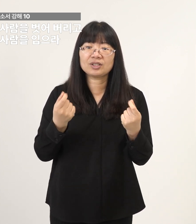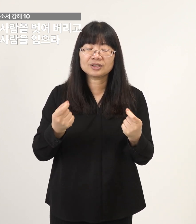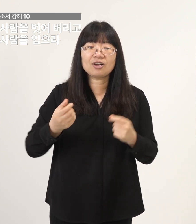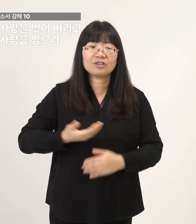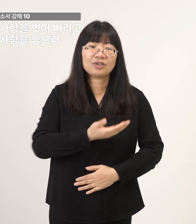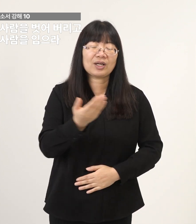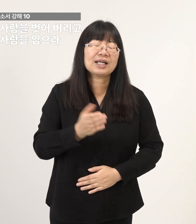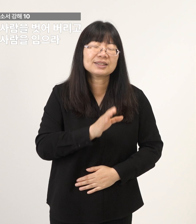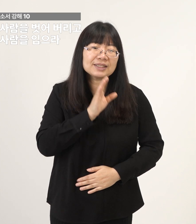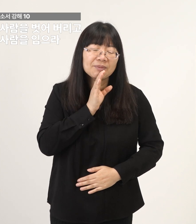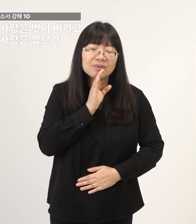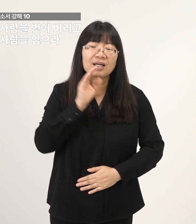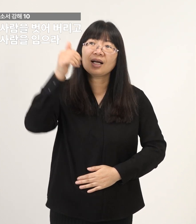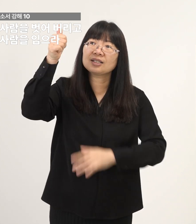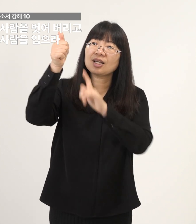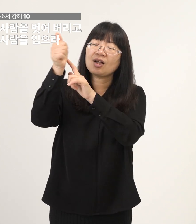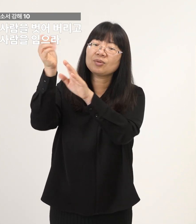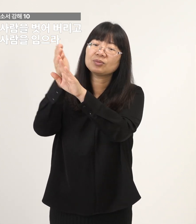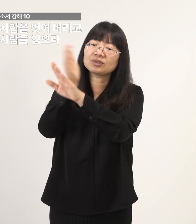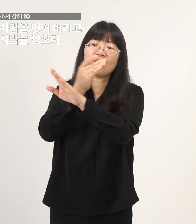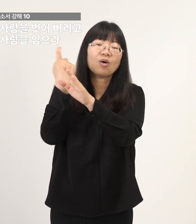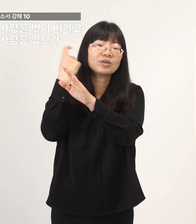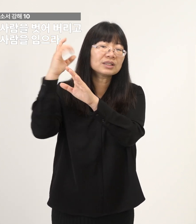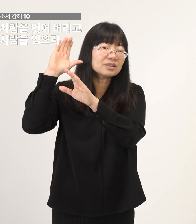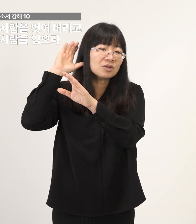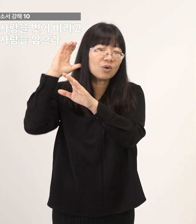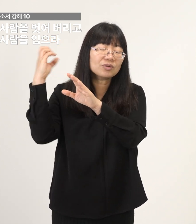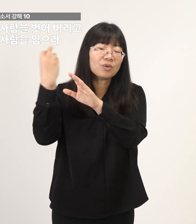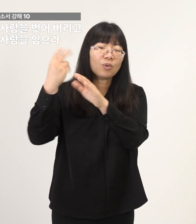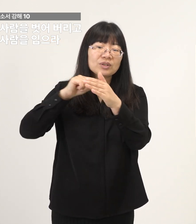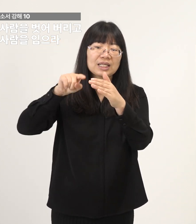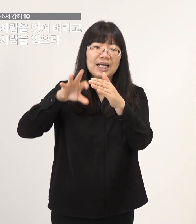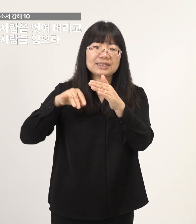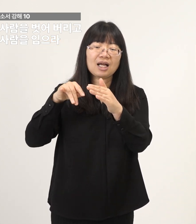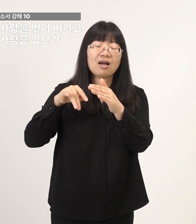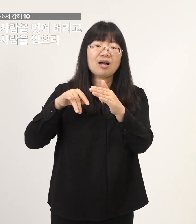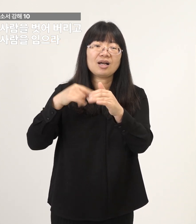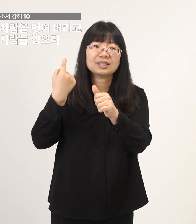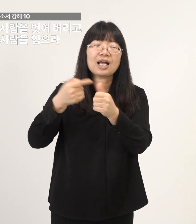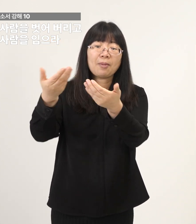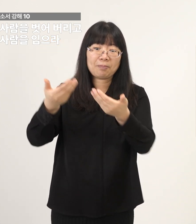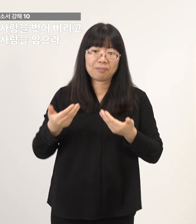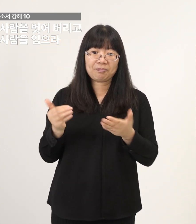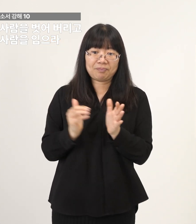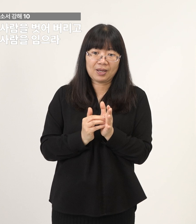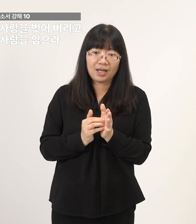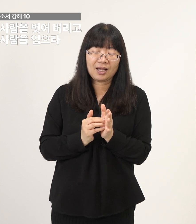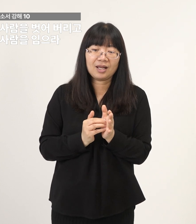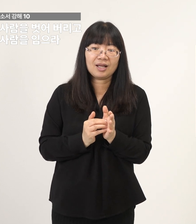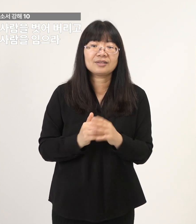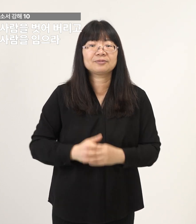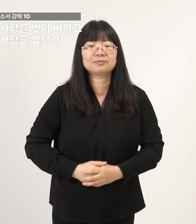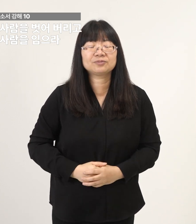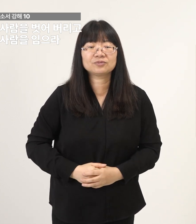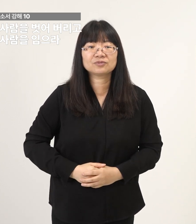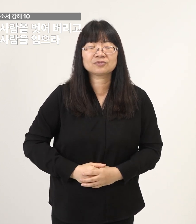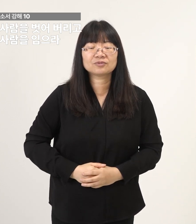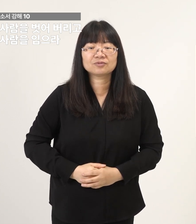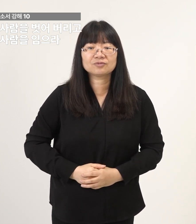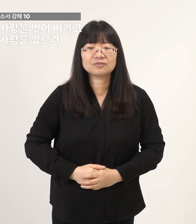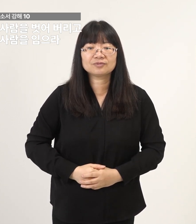너희가 참으로 그에게서 듣고 또한 그 안에서 가르침을 받았을진데. 앞을 보실까요?